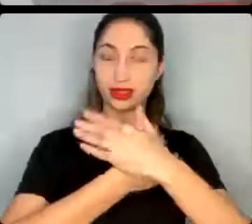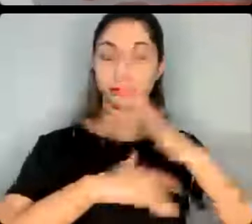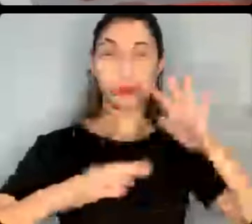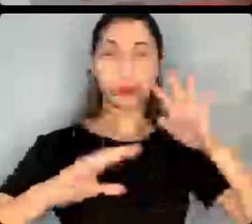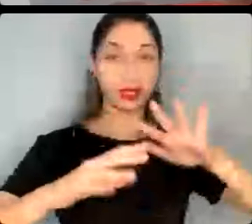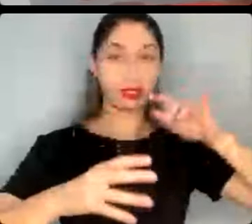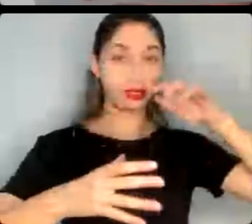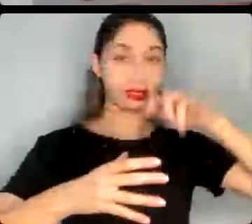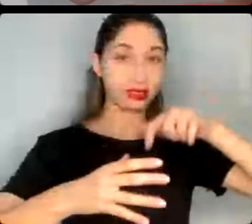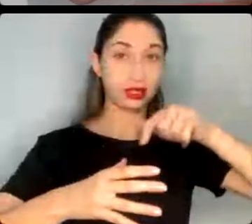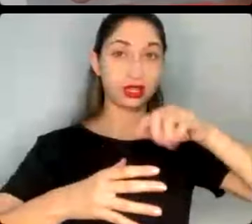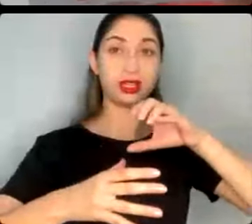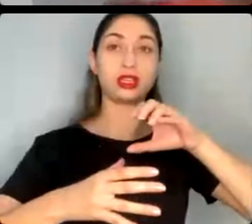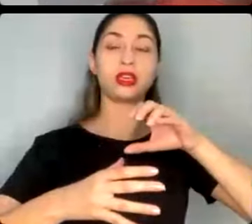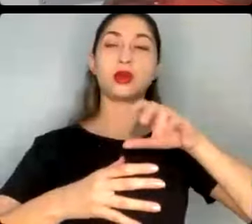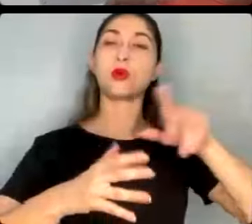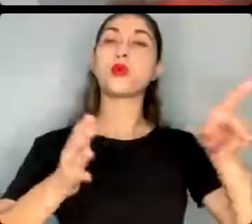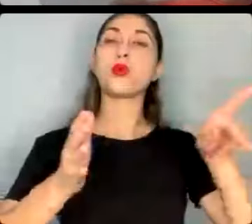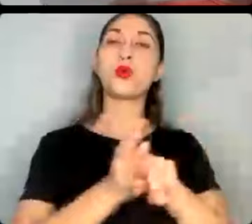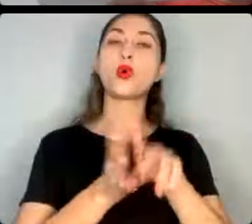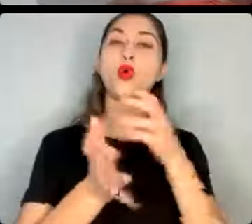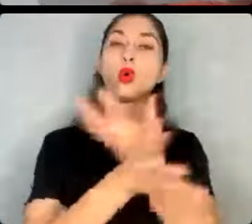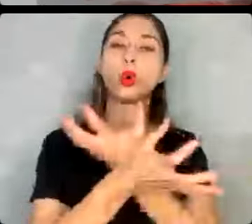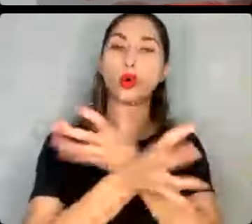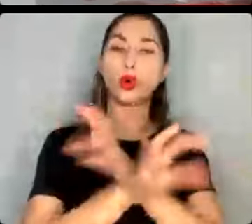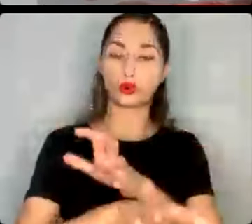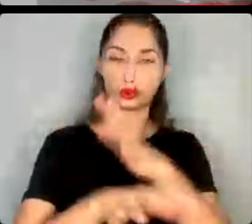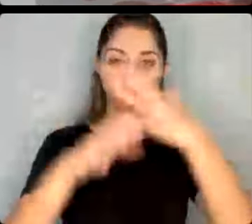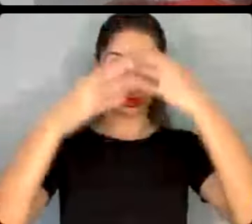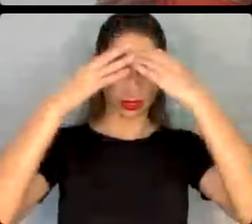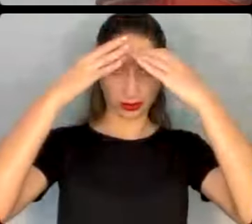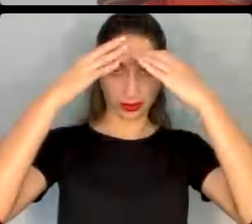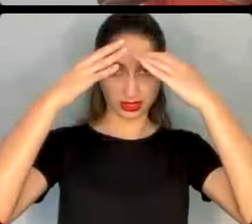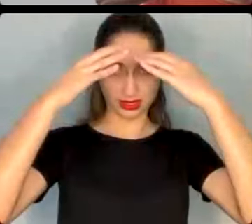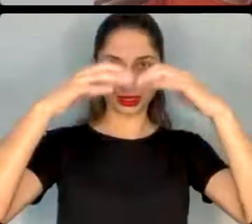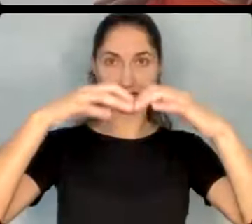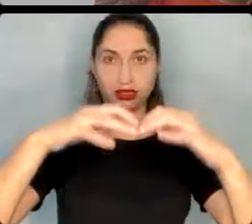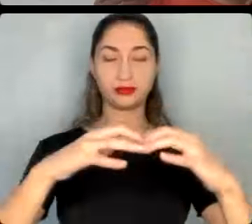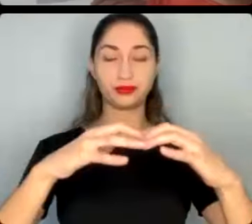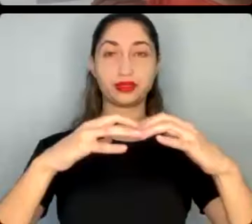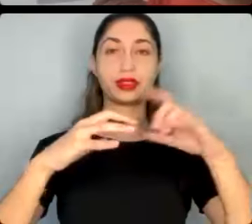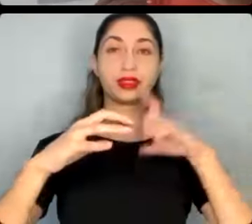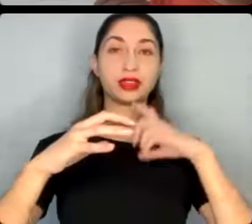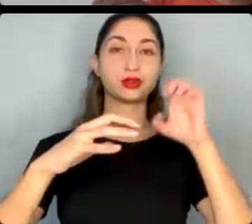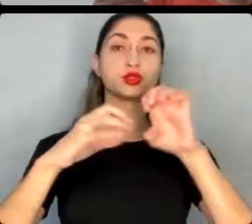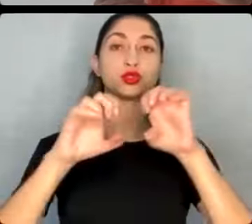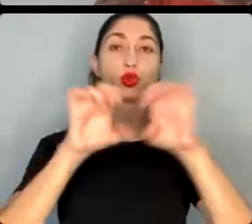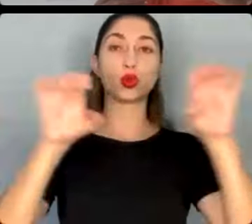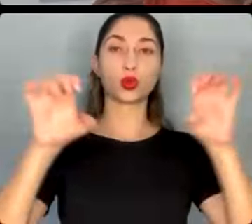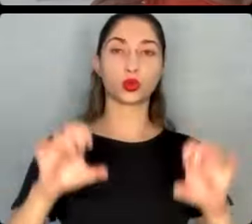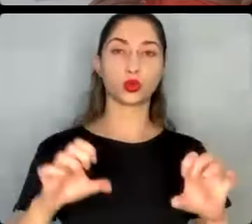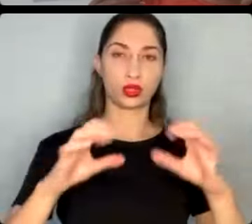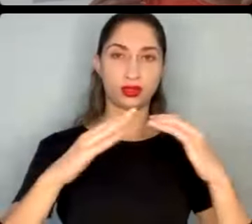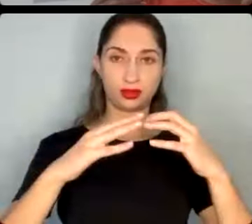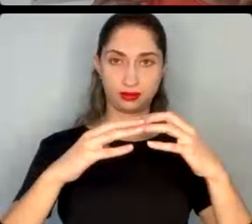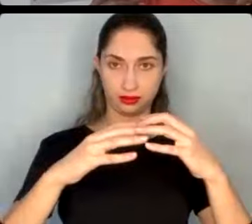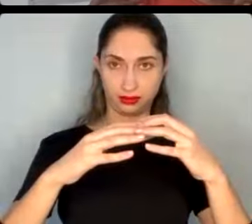esfenoide lá dentro do crânio, estruturando essa região. E é importante aí nesse